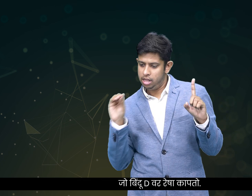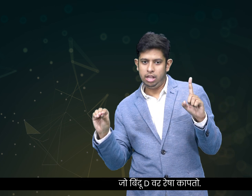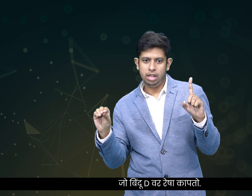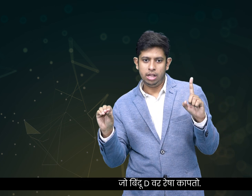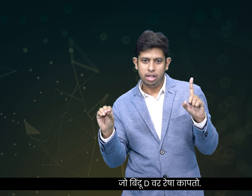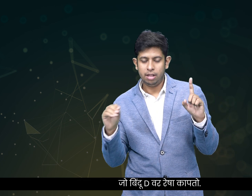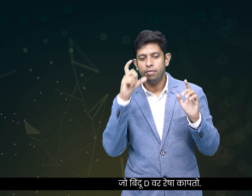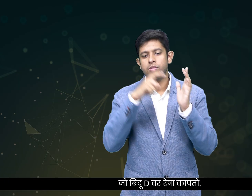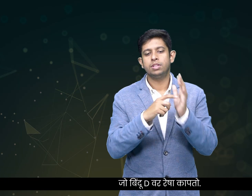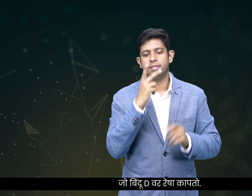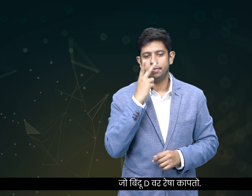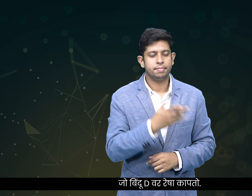रेषा कापतो.